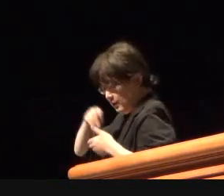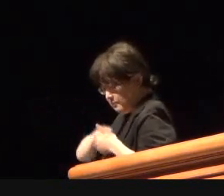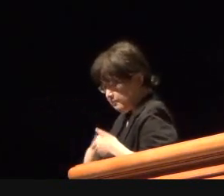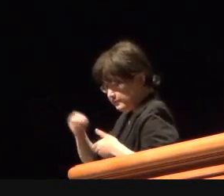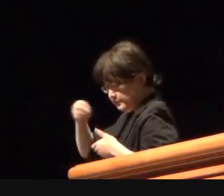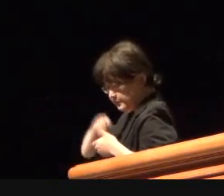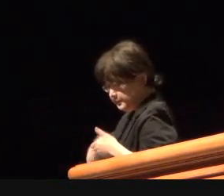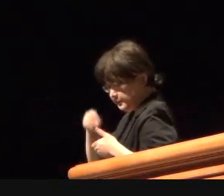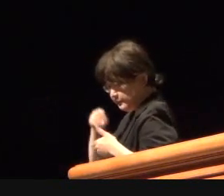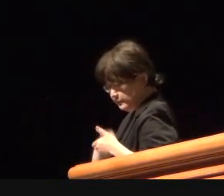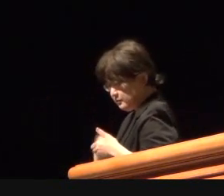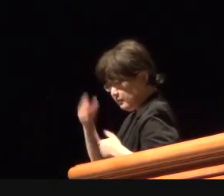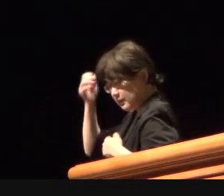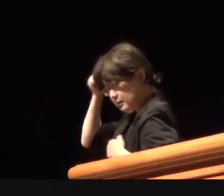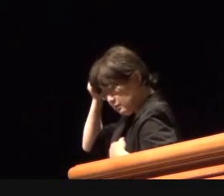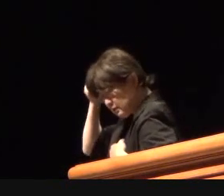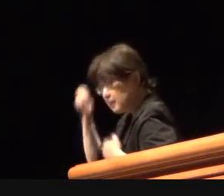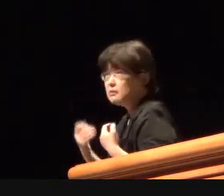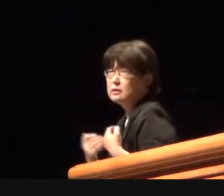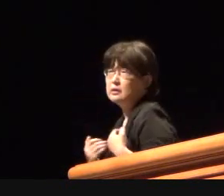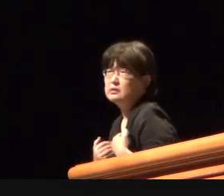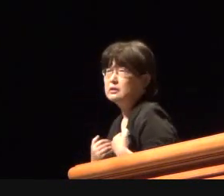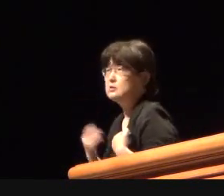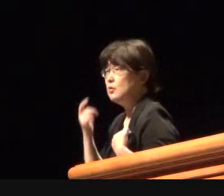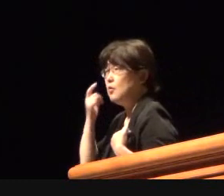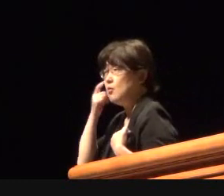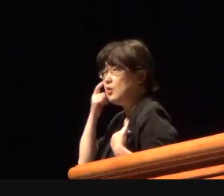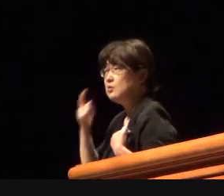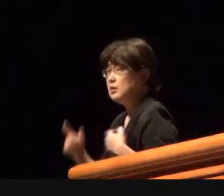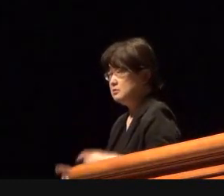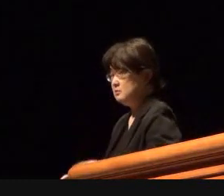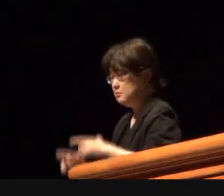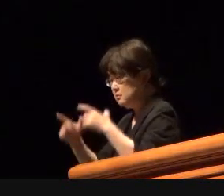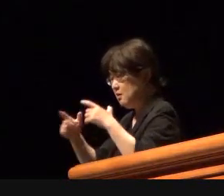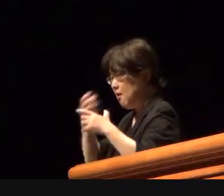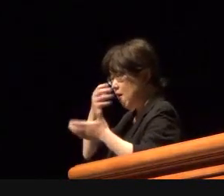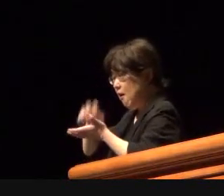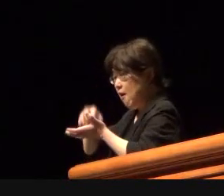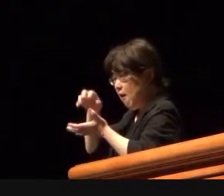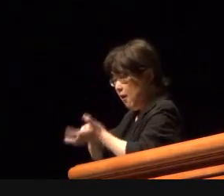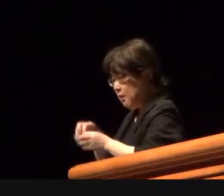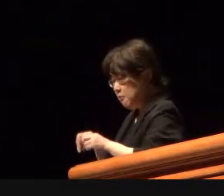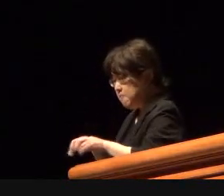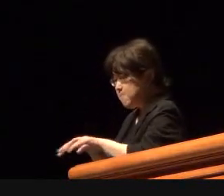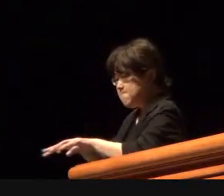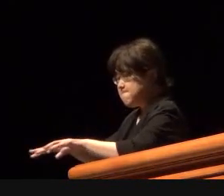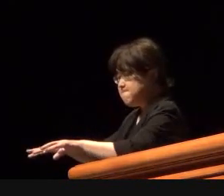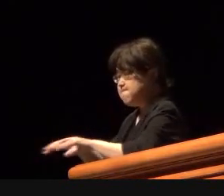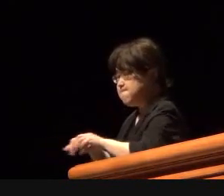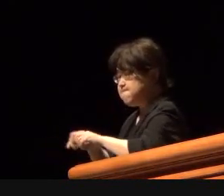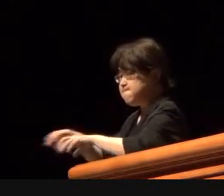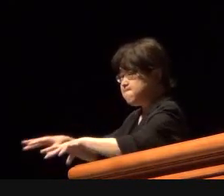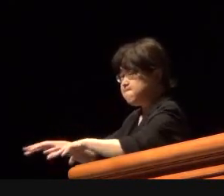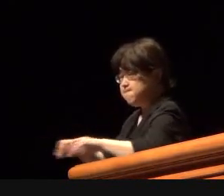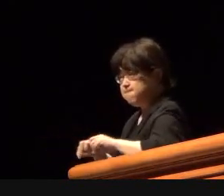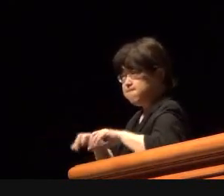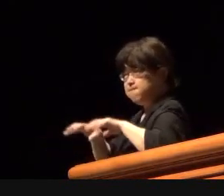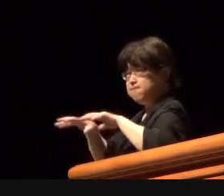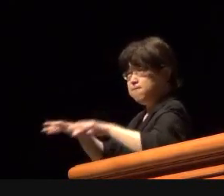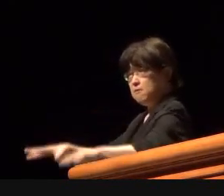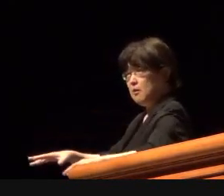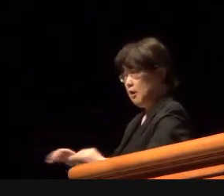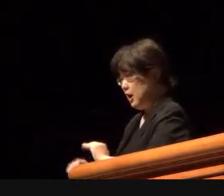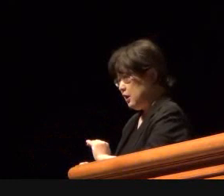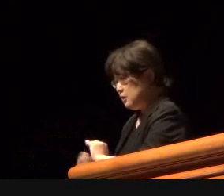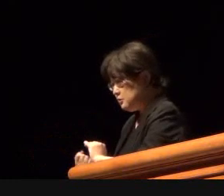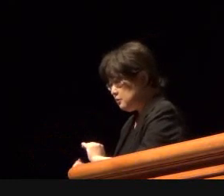ければならないと思います。あの汚染水のダダ漏れ、事故の直後から心